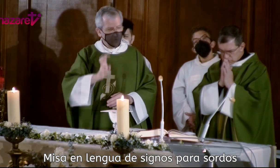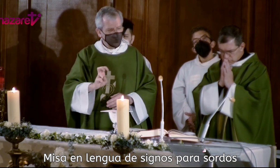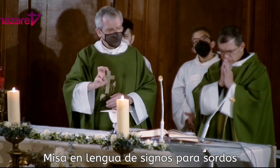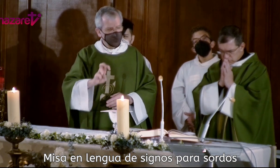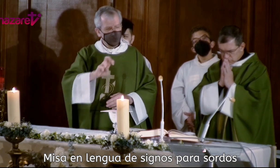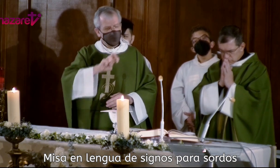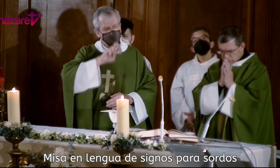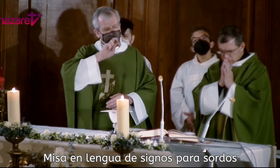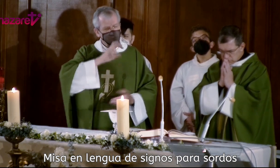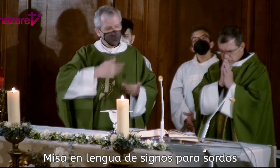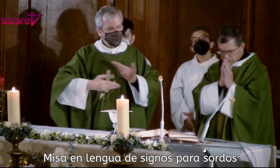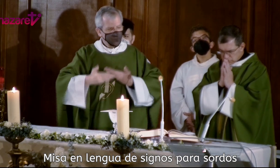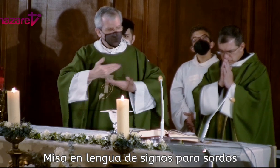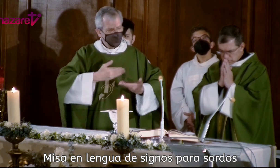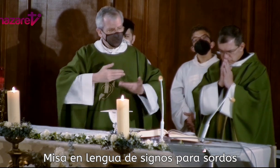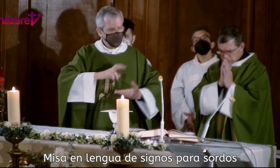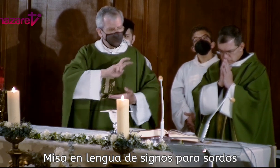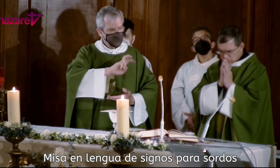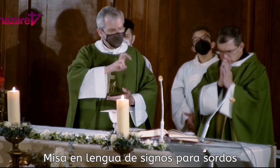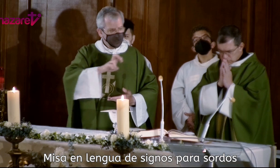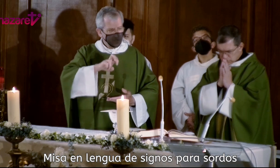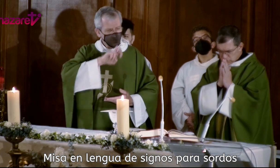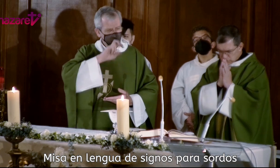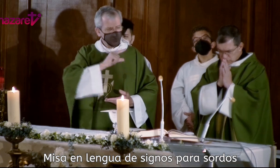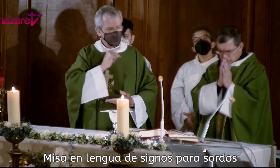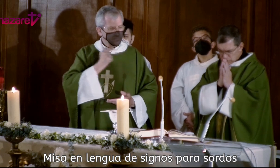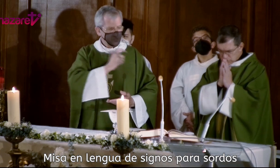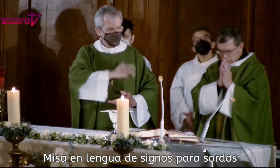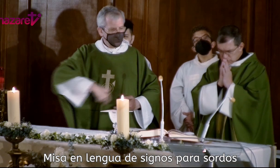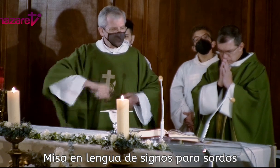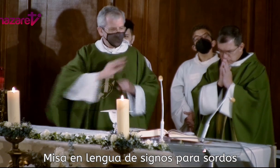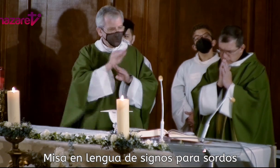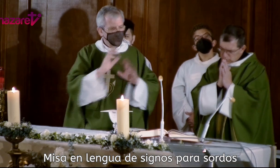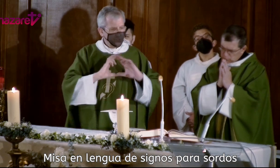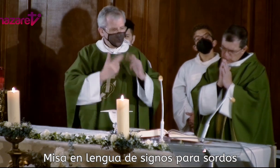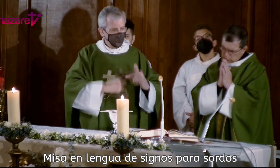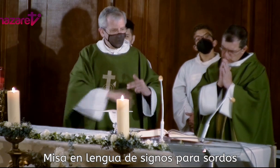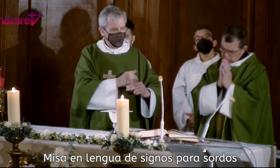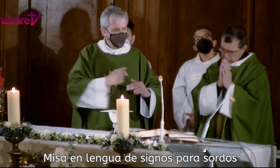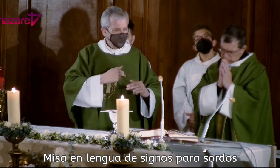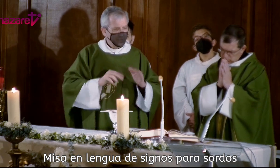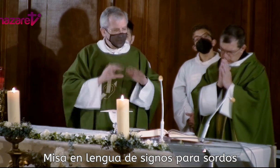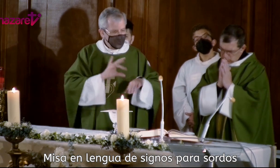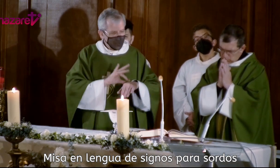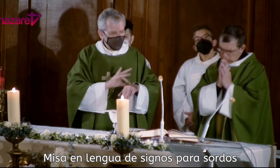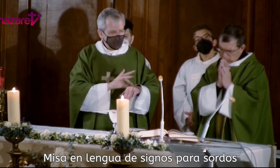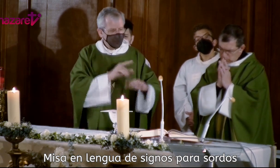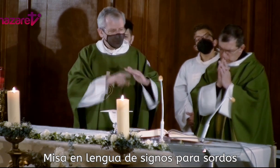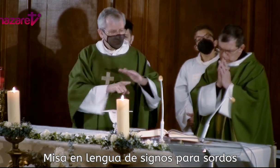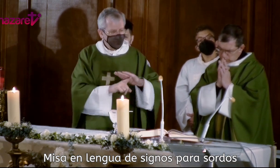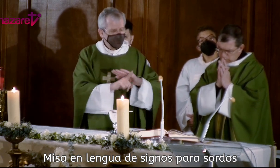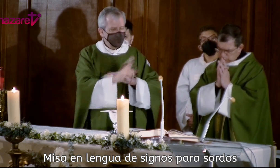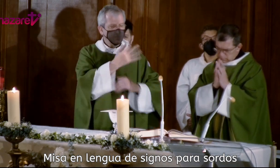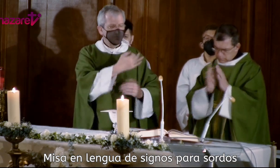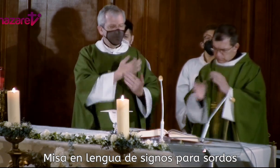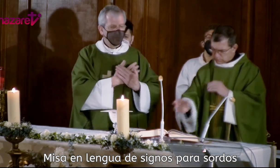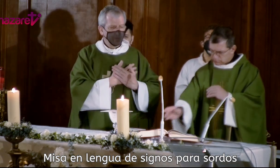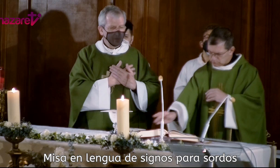José, sus obispos auxiliares y los demás pastores que cuidan de tu pueblo, llévala a su perfección por la